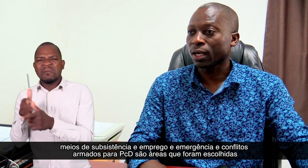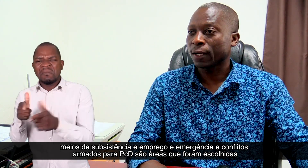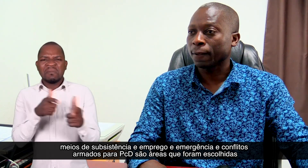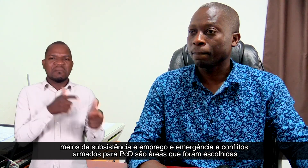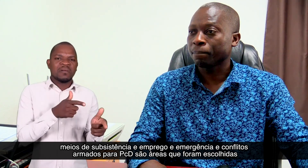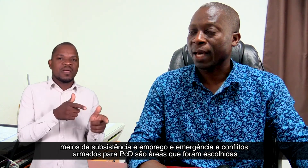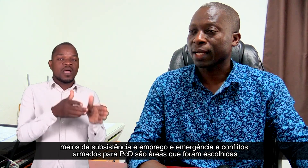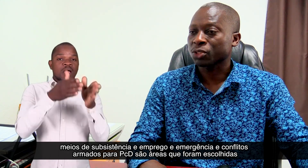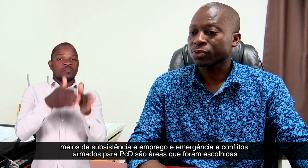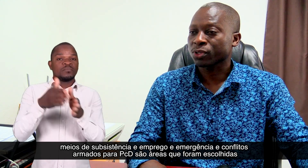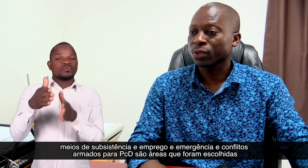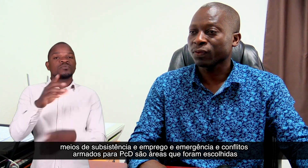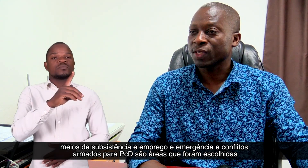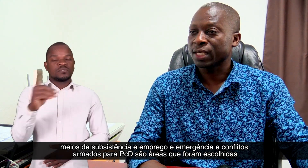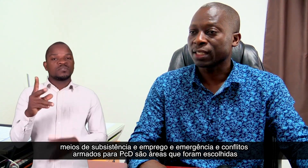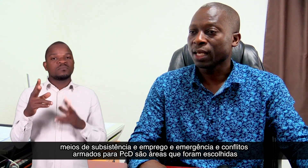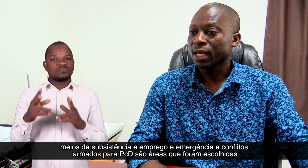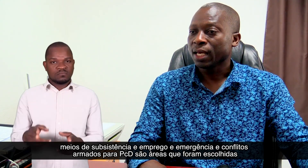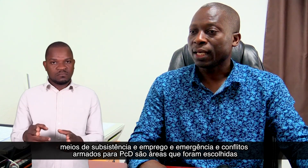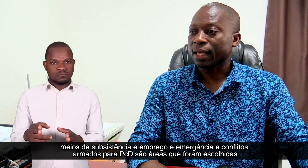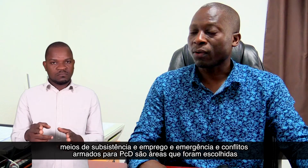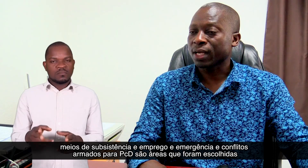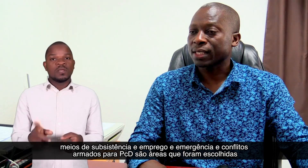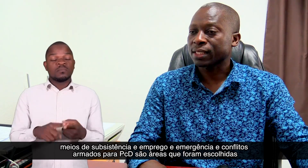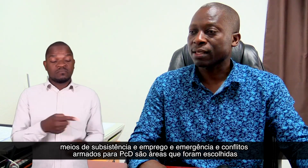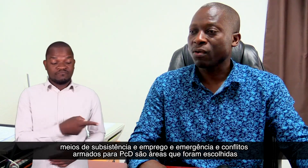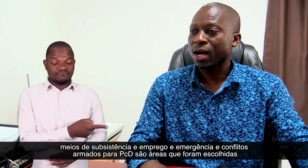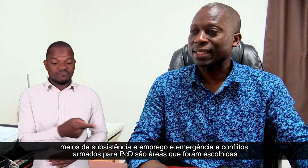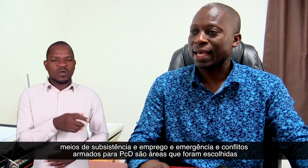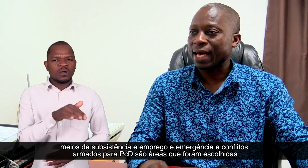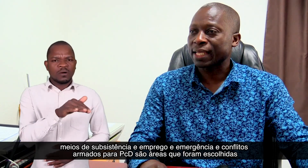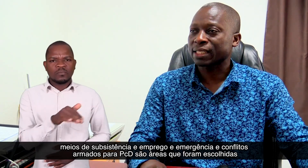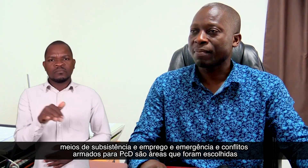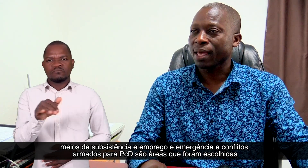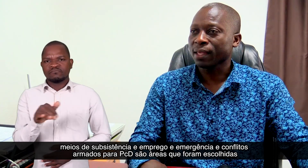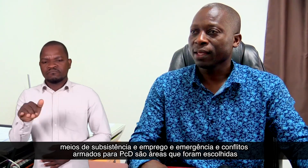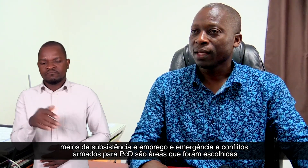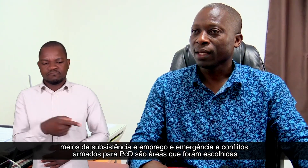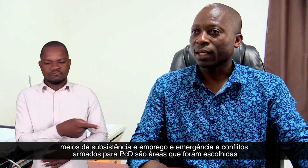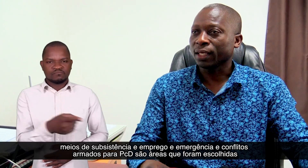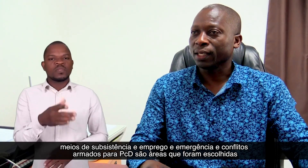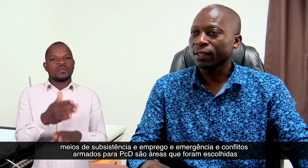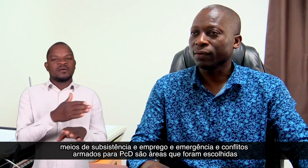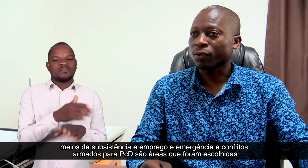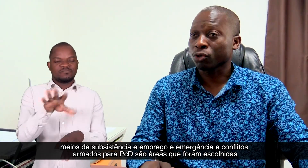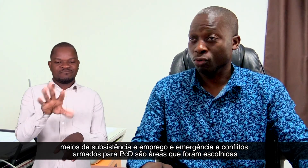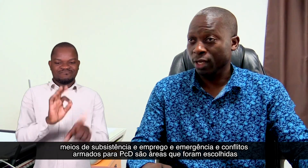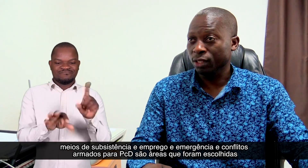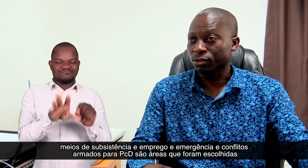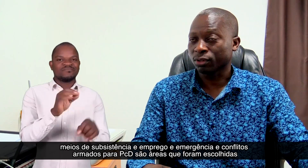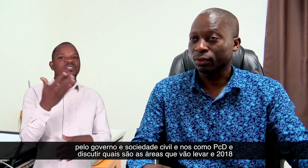armados para as pessoas com deficiência. Então, essas são as áreas também que